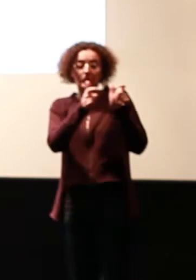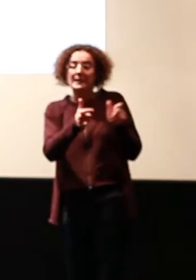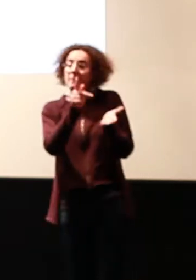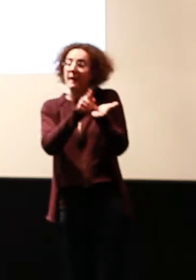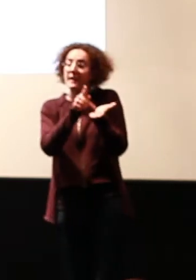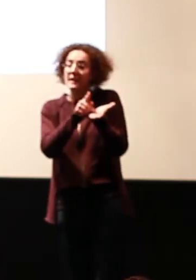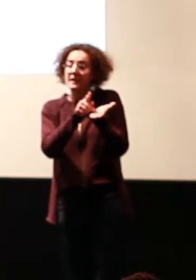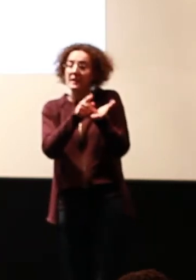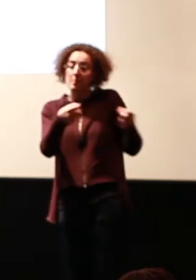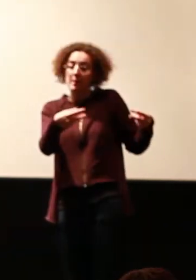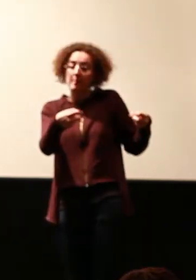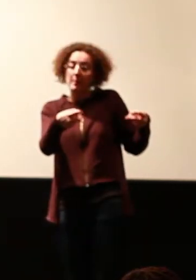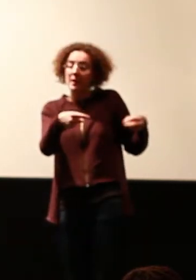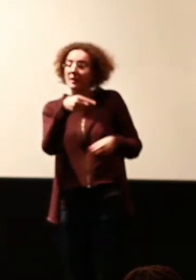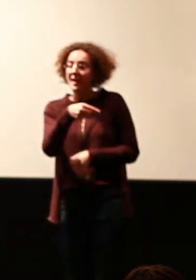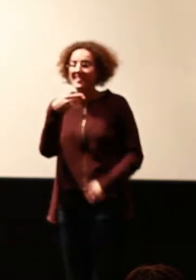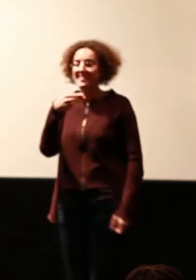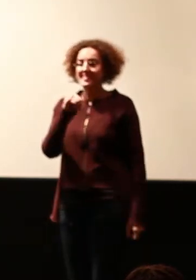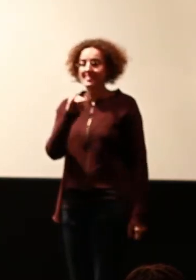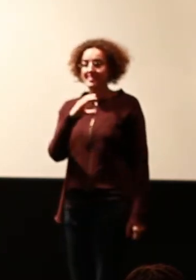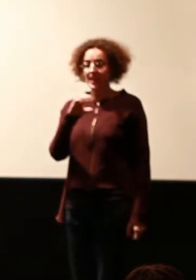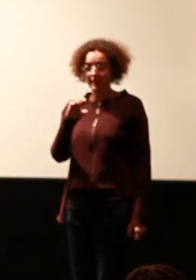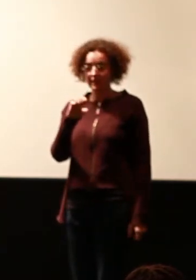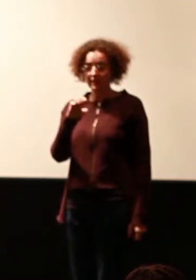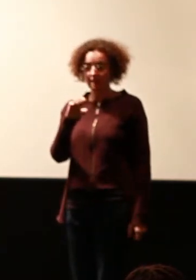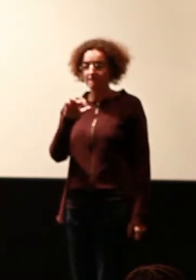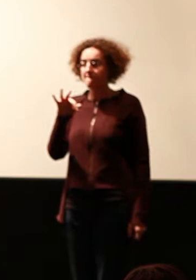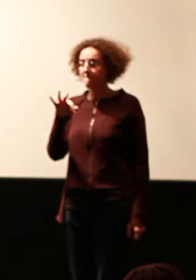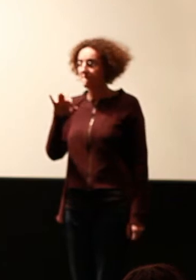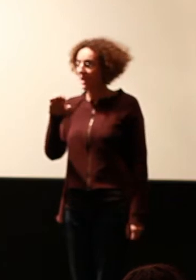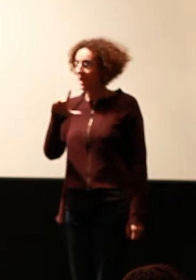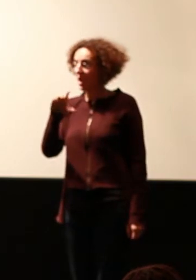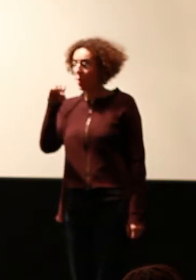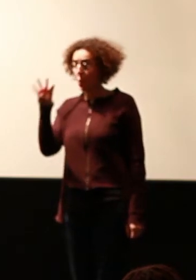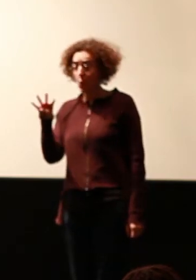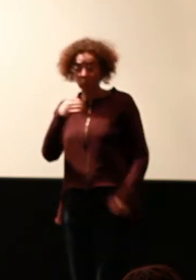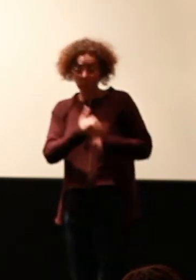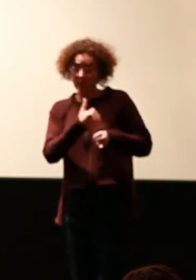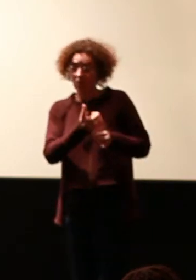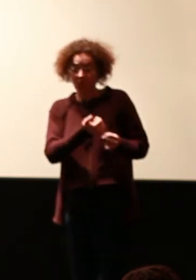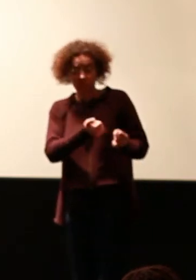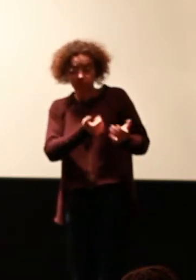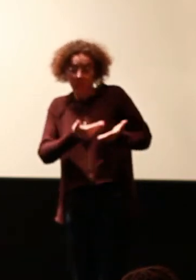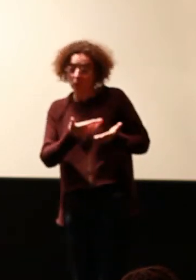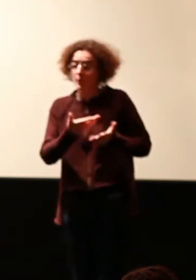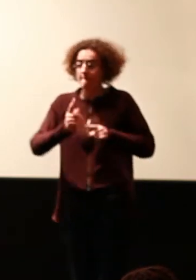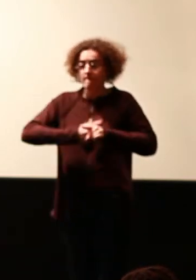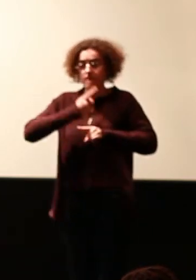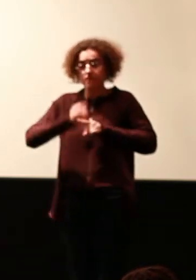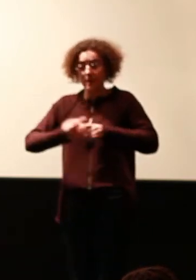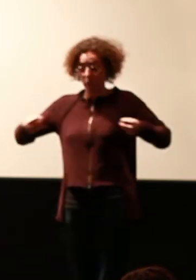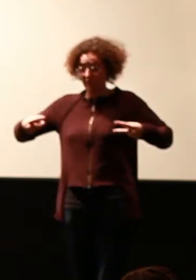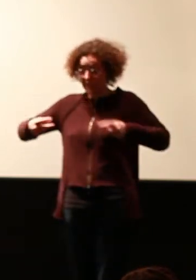Paris et qui nous permet maintenant tous les ans, là c'est le troisième film, d'avoir un film sous-titré spécialement pour le